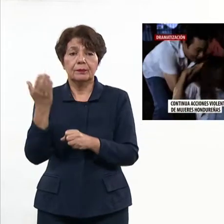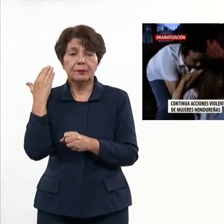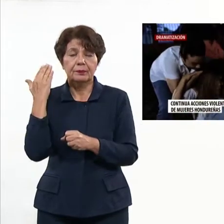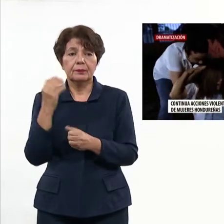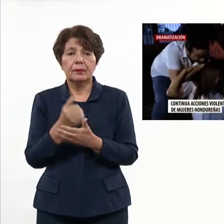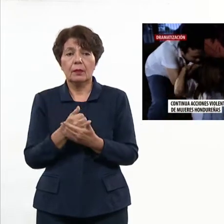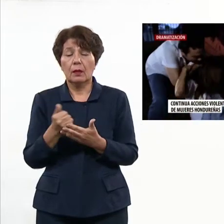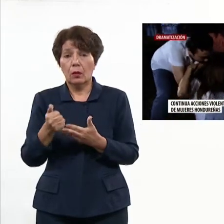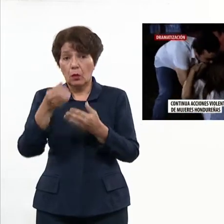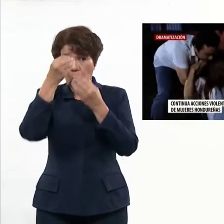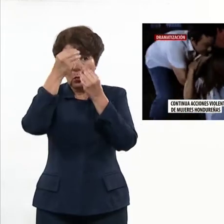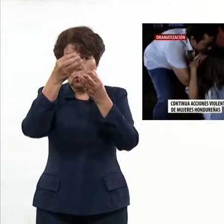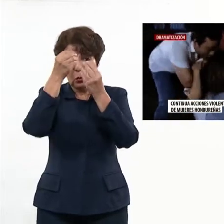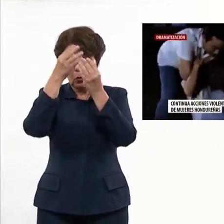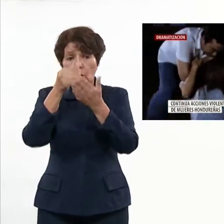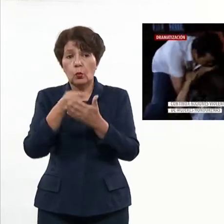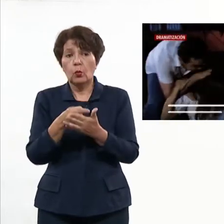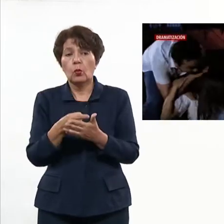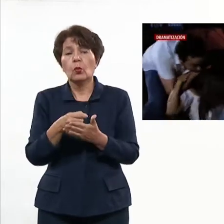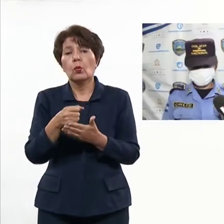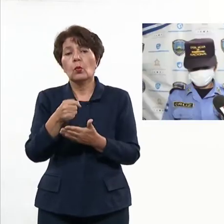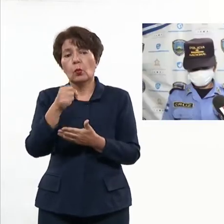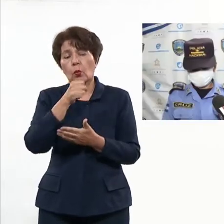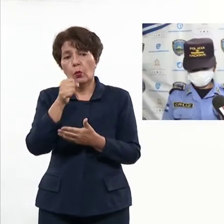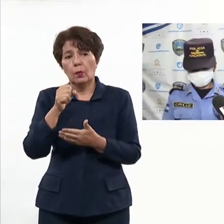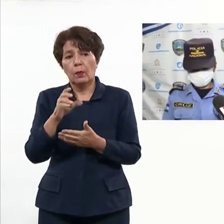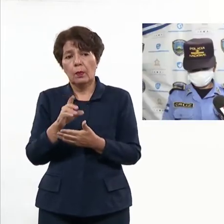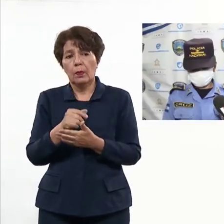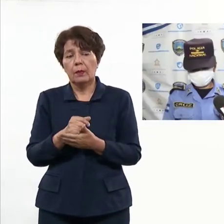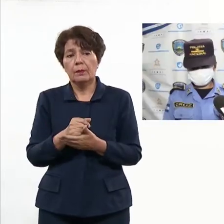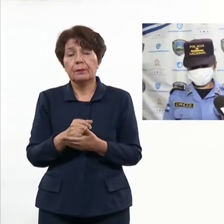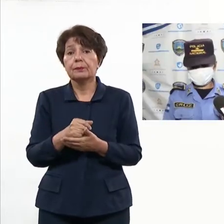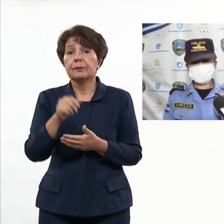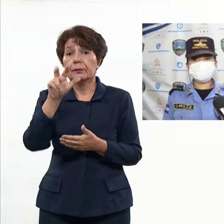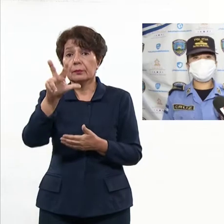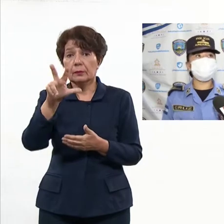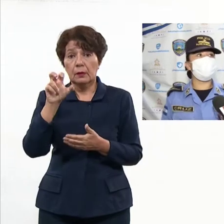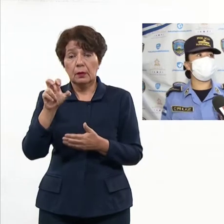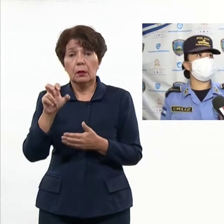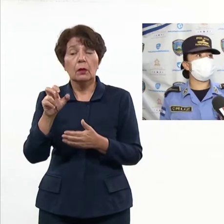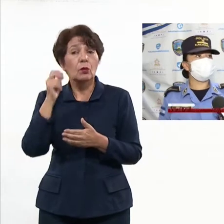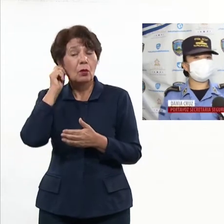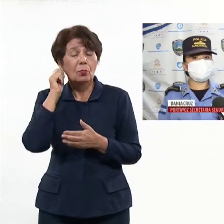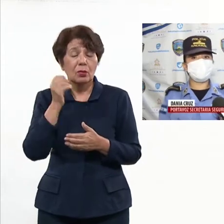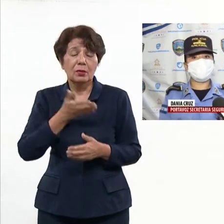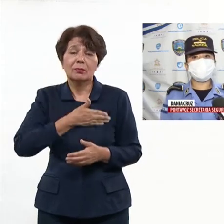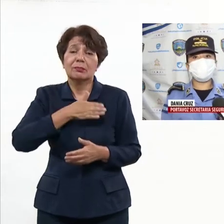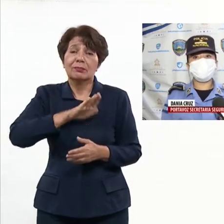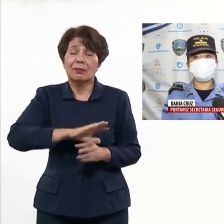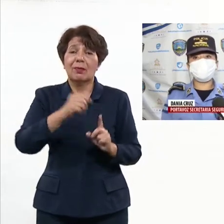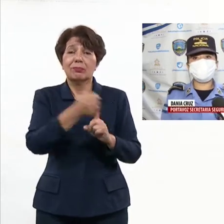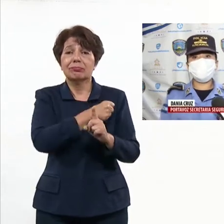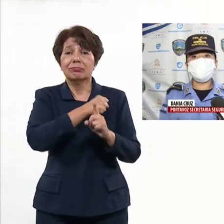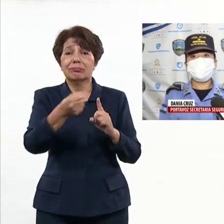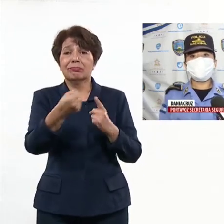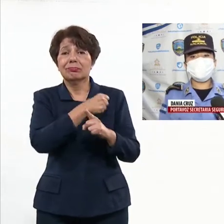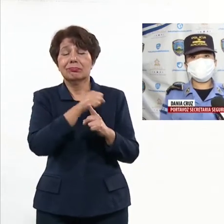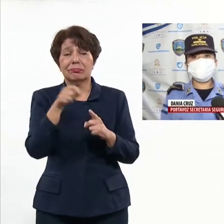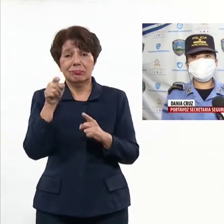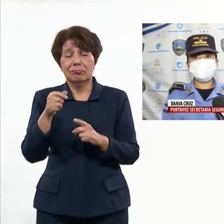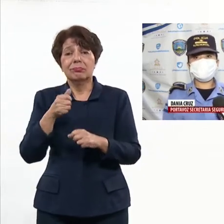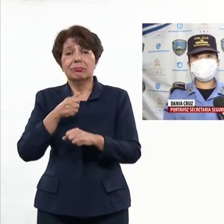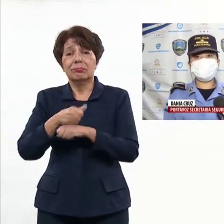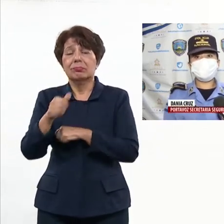según lo señalado por la portavoz de micros más de 300 mujeres que han perdido la vida de forma violenta pero es por ello